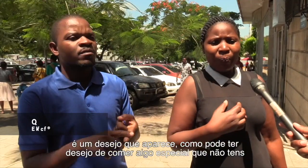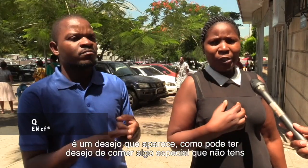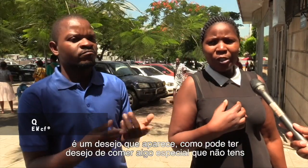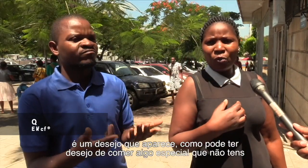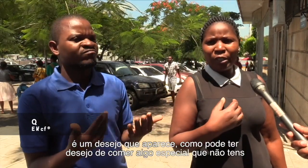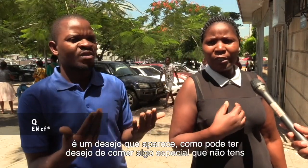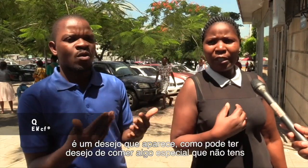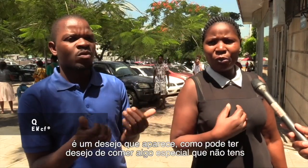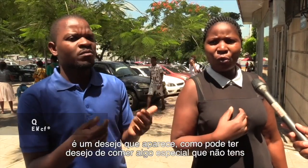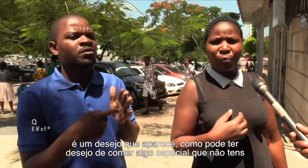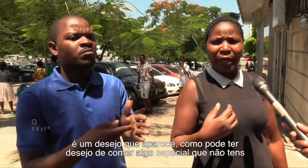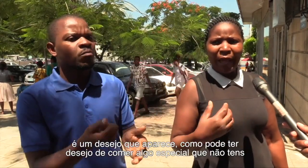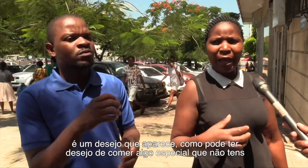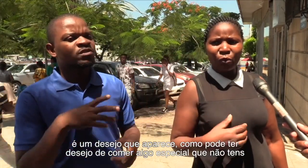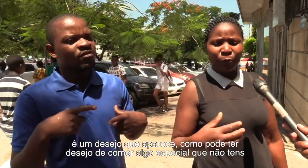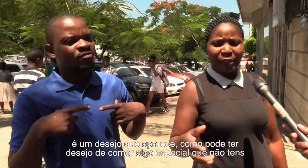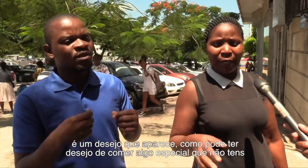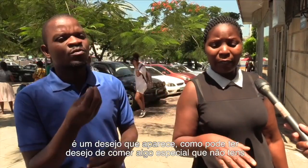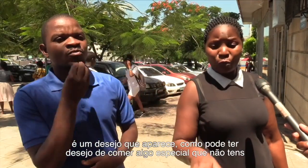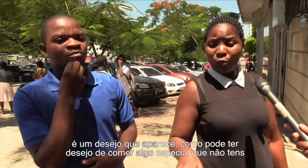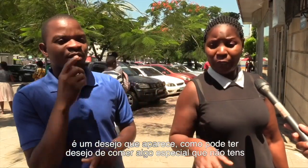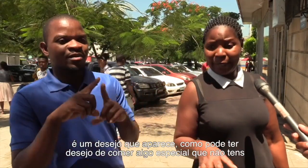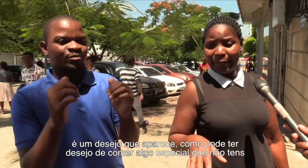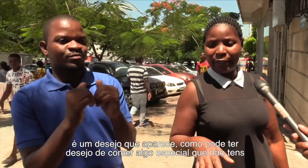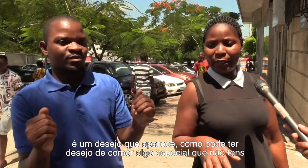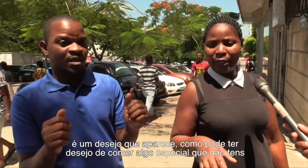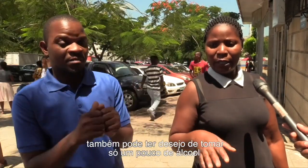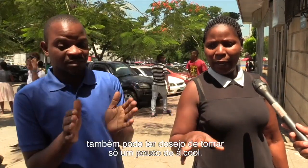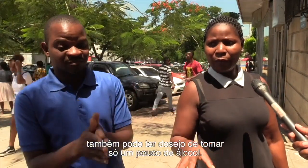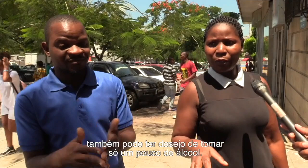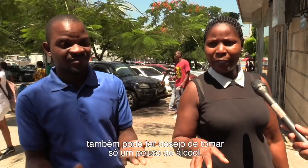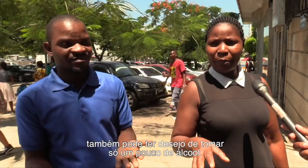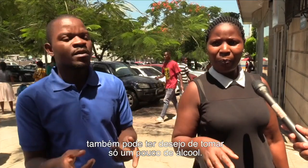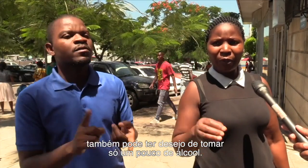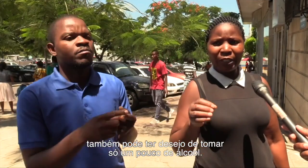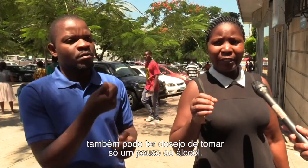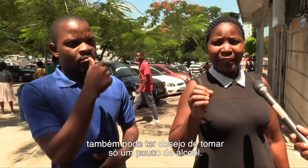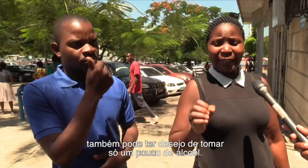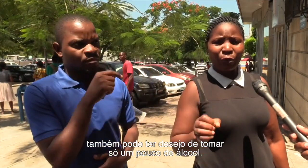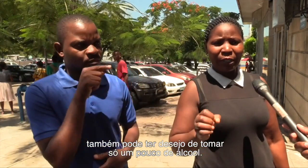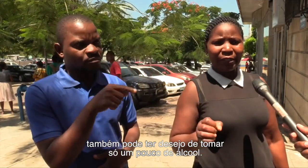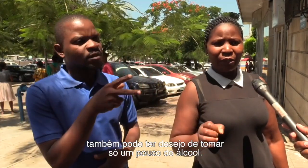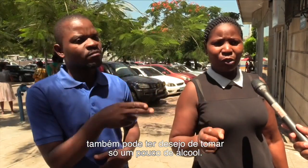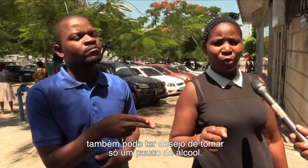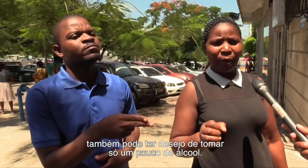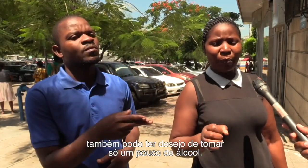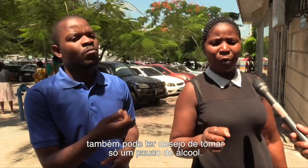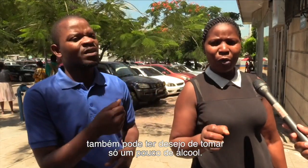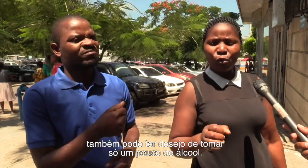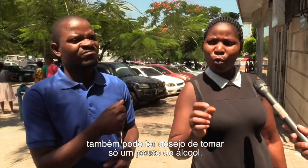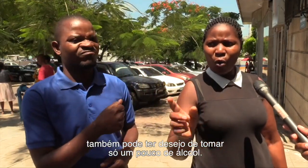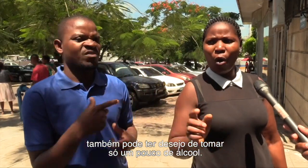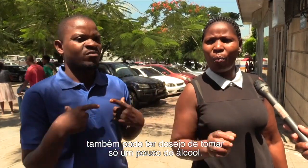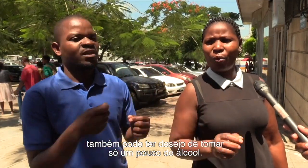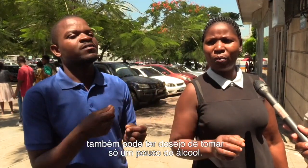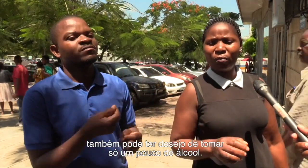Pode ter um desejo de comer algo especial que tu não tens ali. E o álcool também pode ter um desejo de tomar pelo